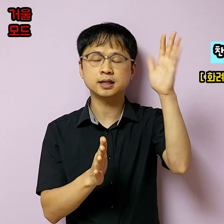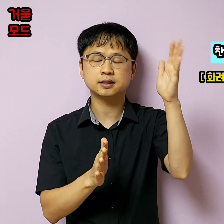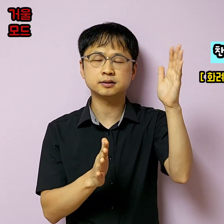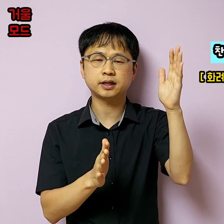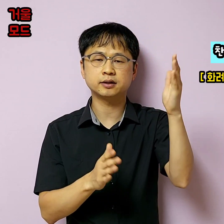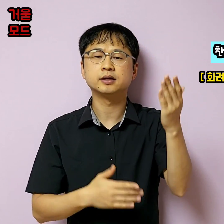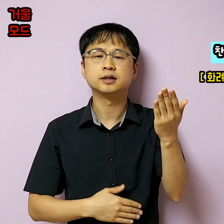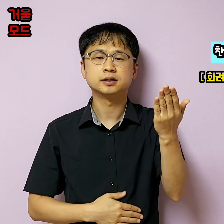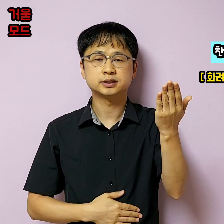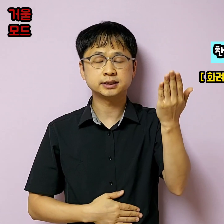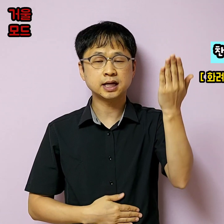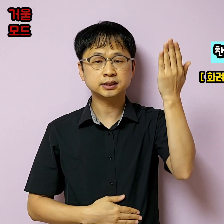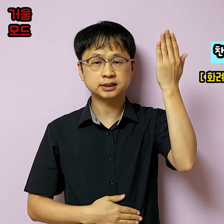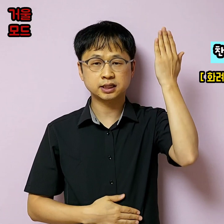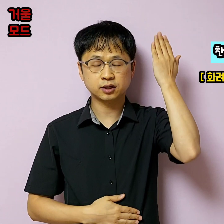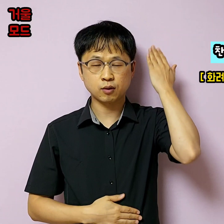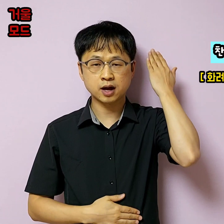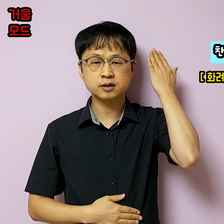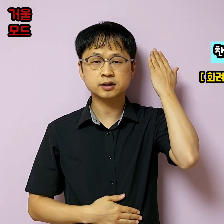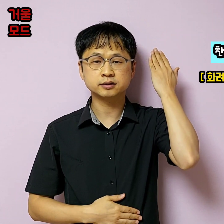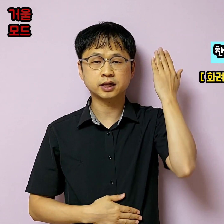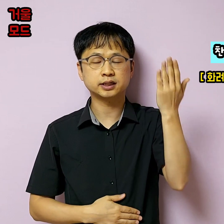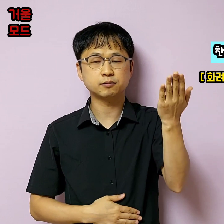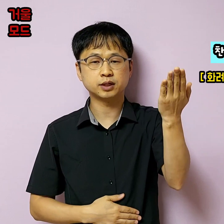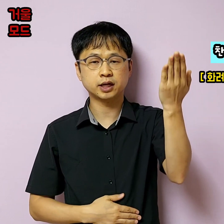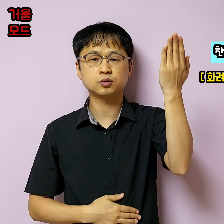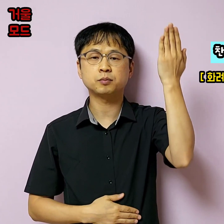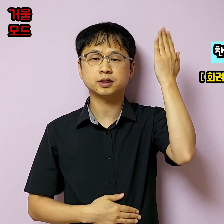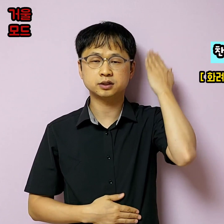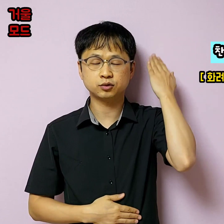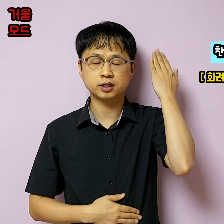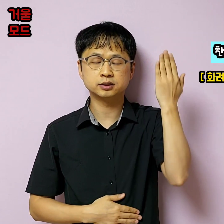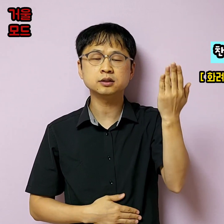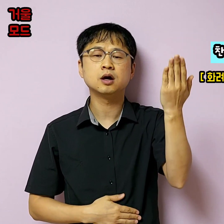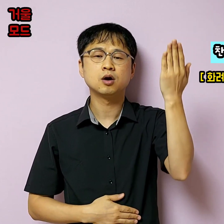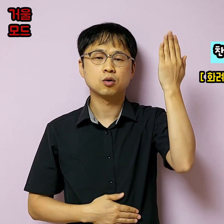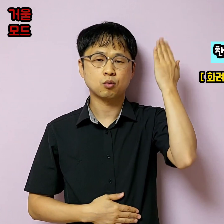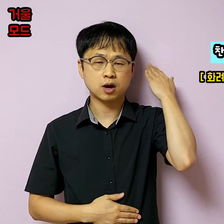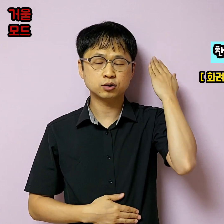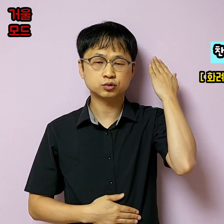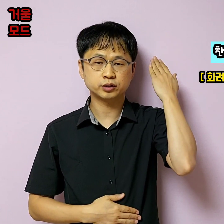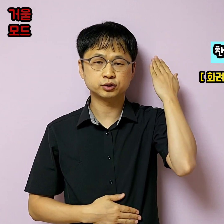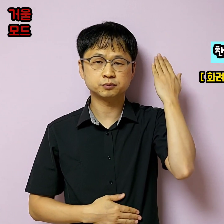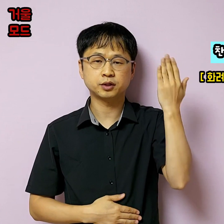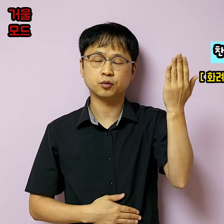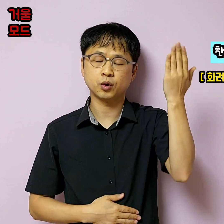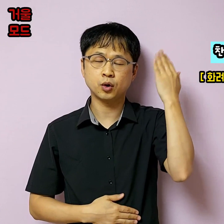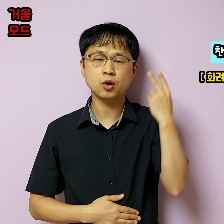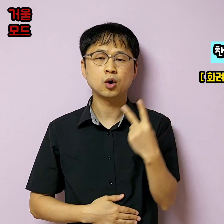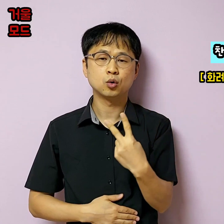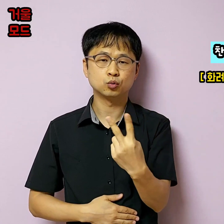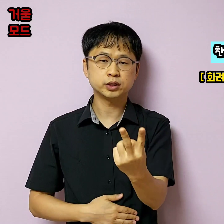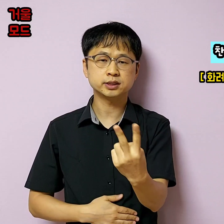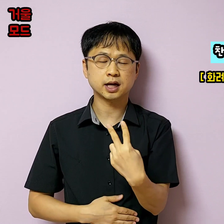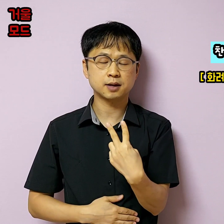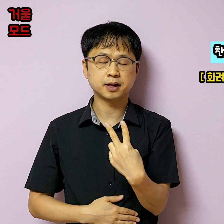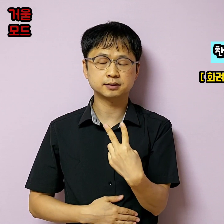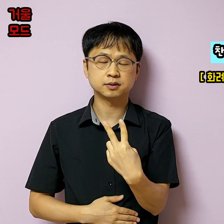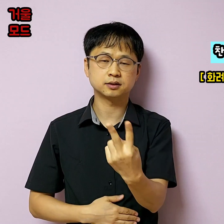찬란한 그때의, 지난 시간의 과거의 그때이기 때문에 손바닥을 뒤로 하는 과거수 해주시면 되고요. 우리는 아까